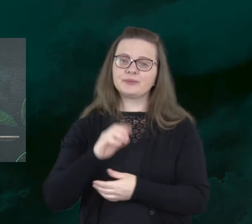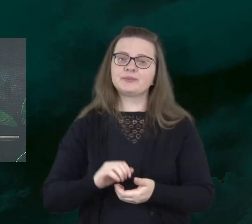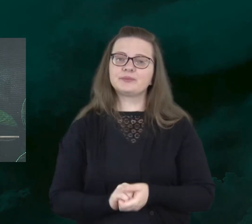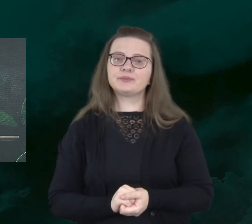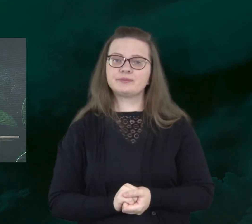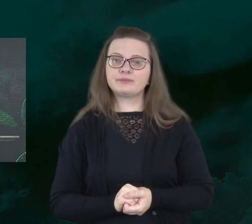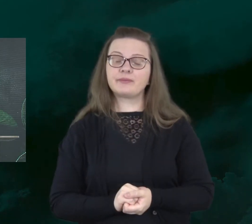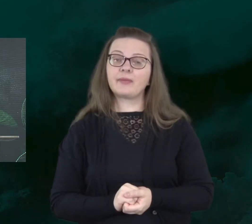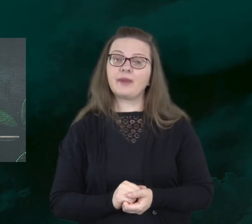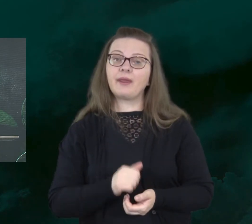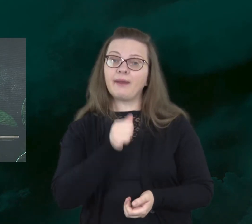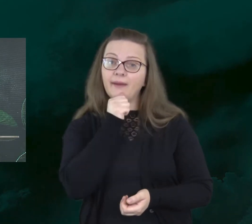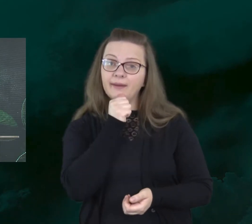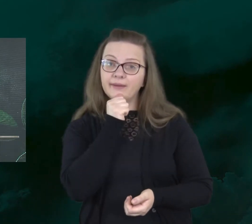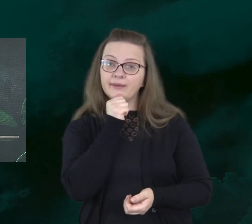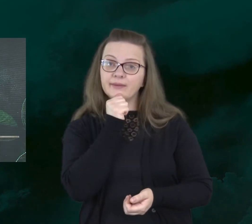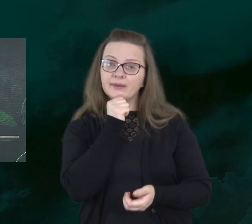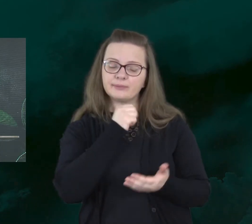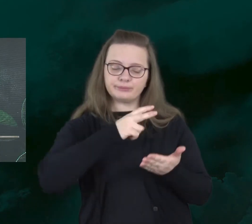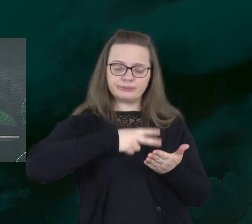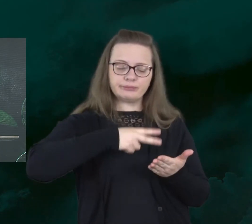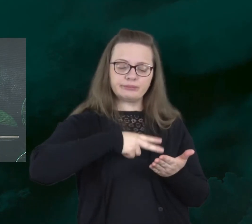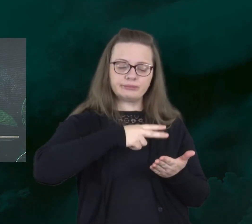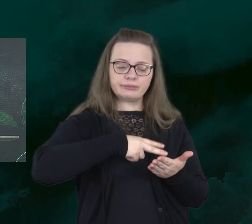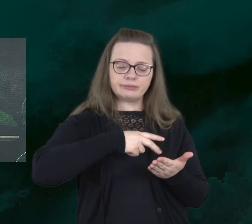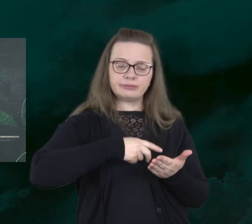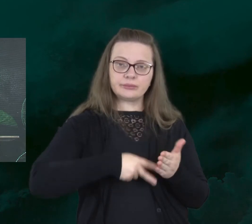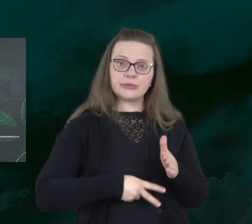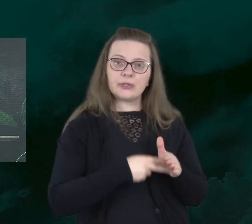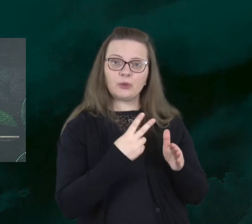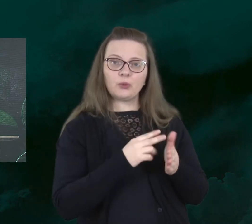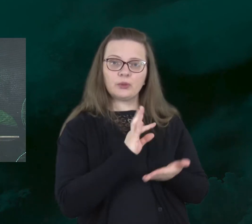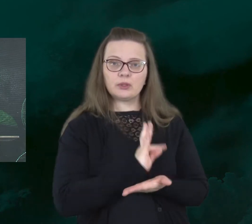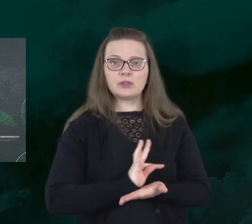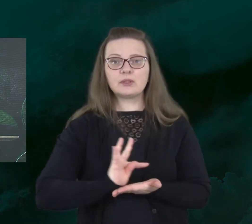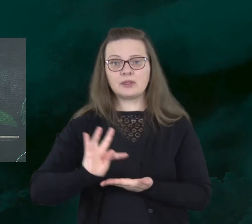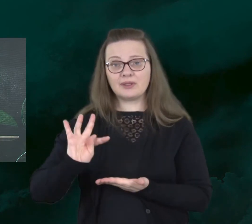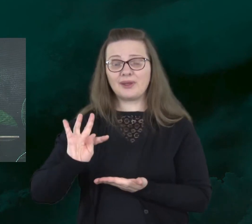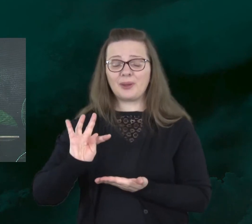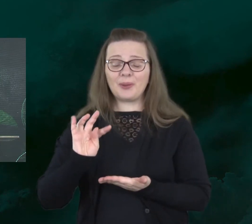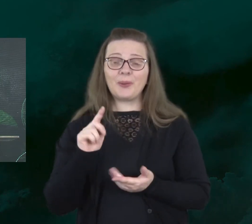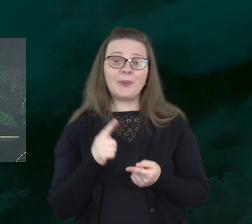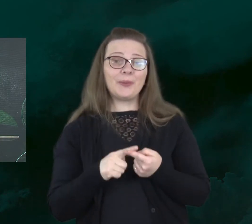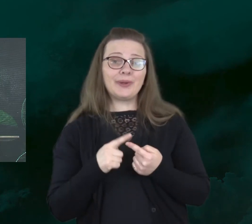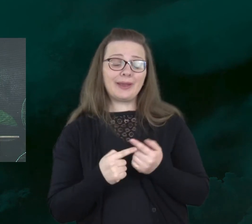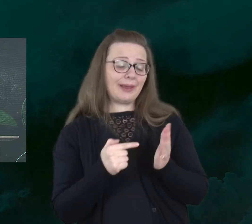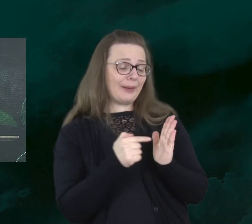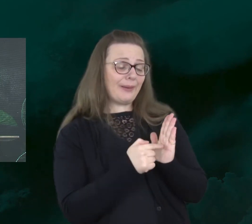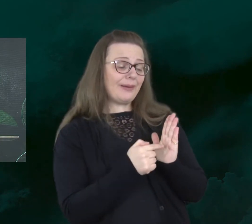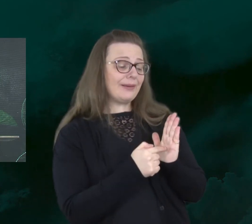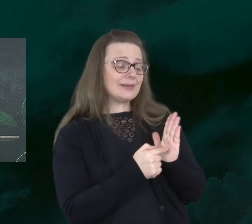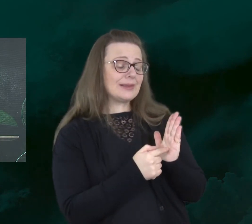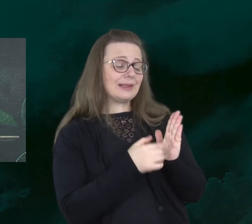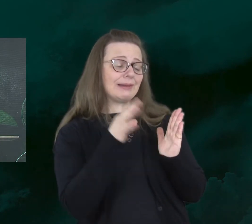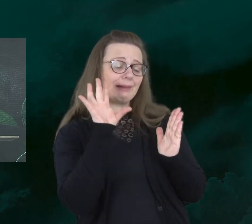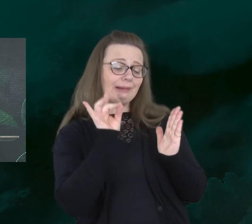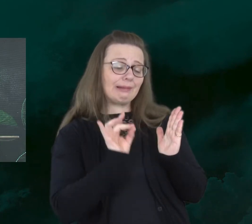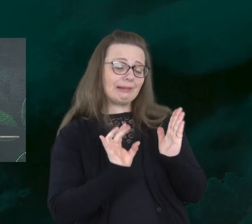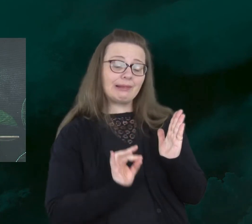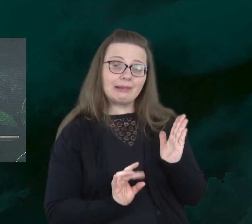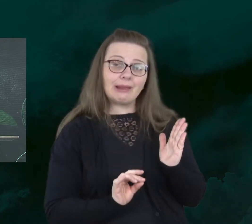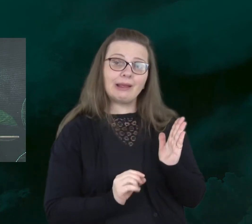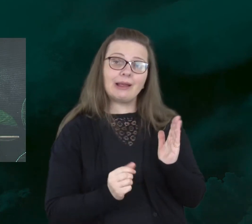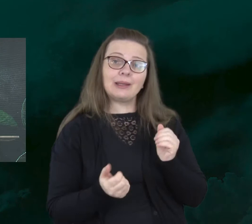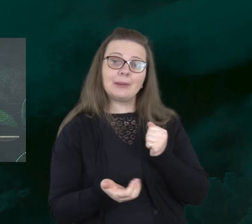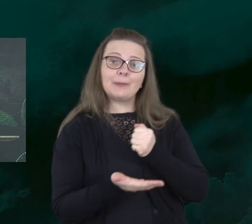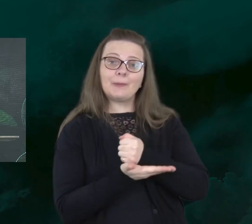vamos ainda ler 1 Tessalonicenses, porque aqui parte de tudo, parte o princípio para tudo. Por que isso